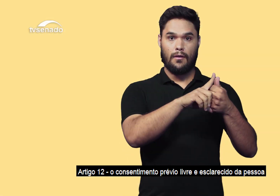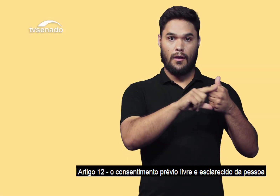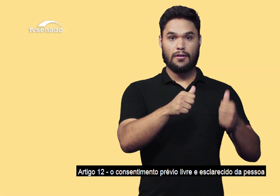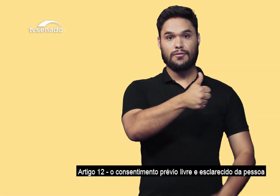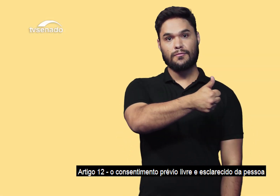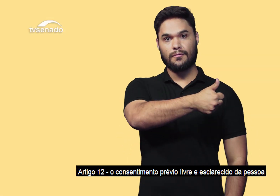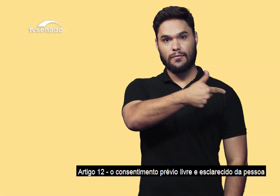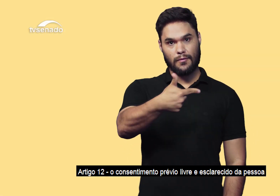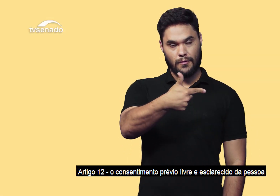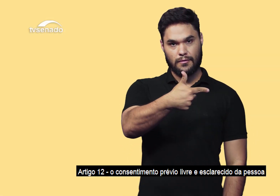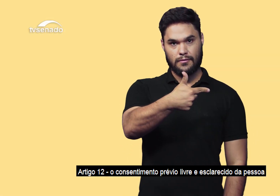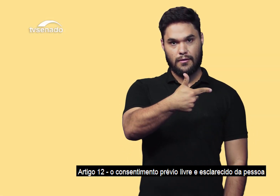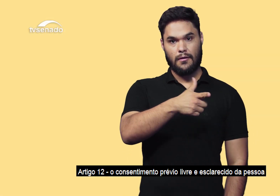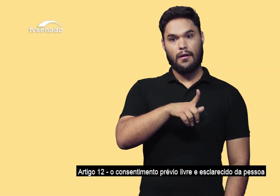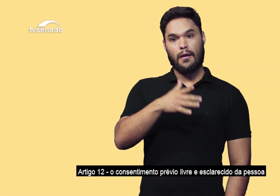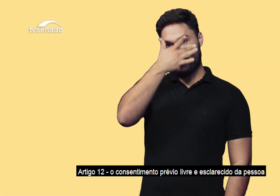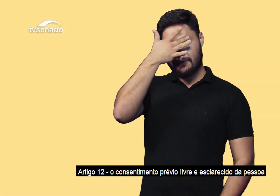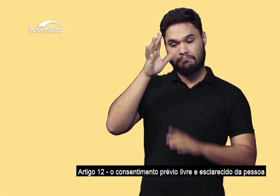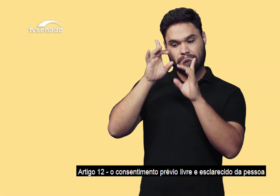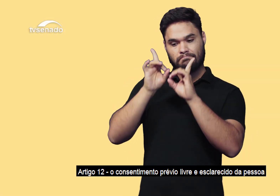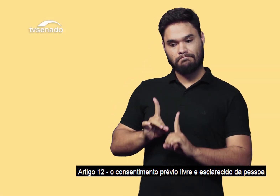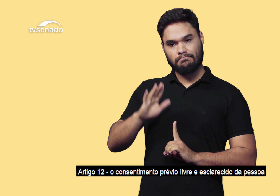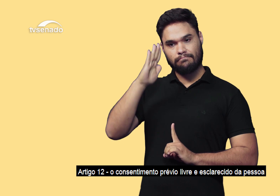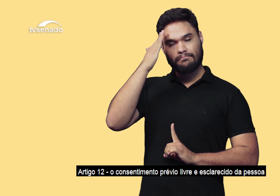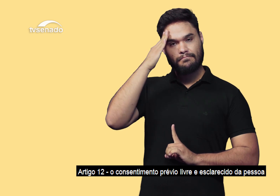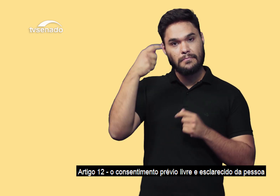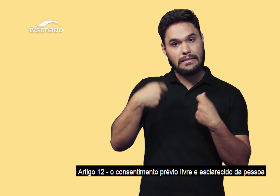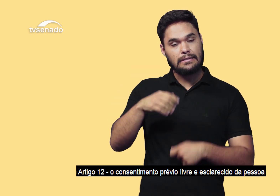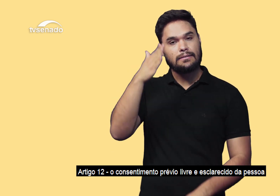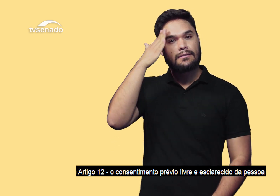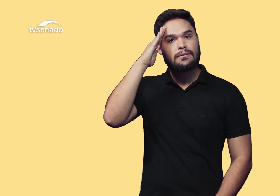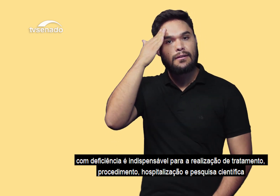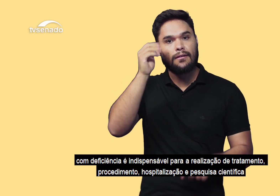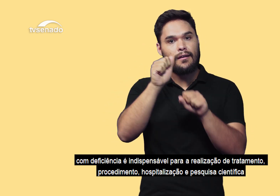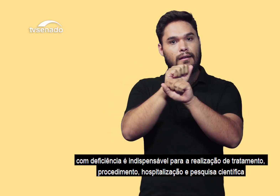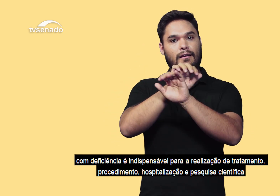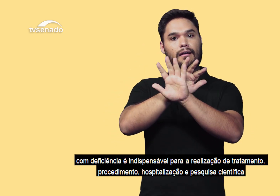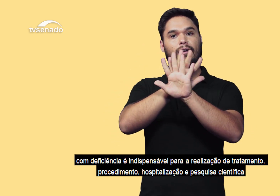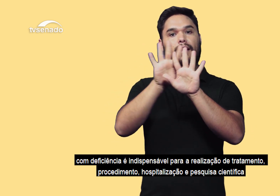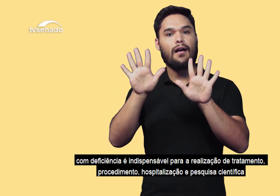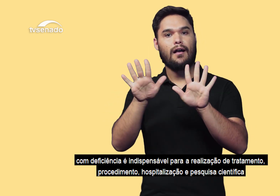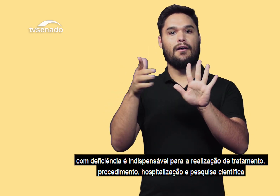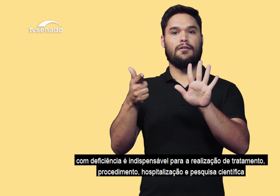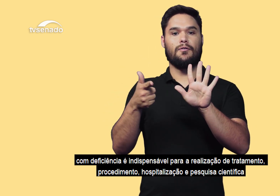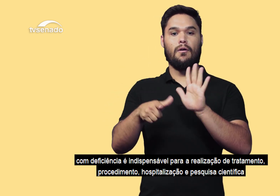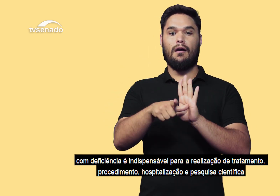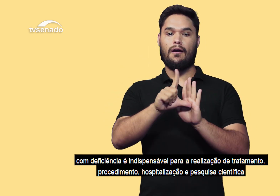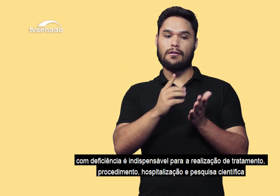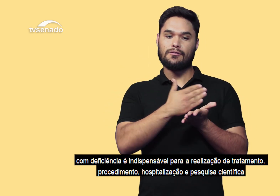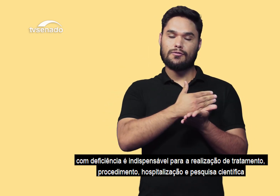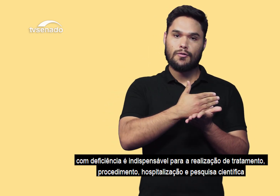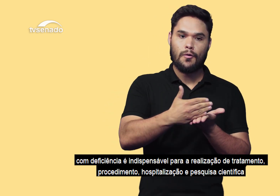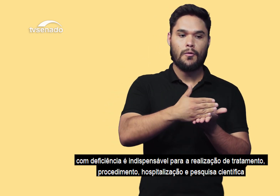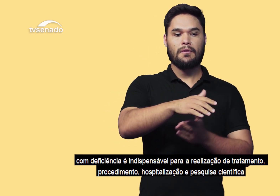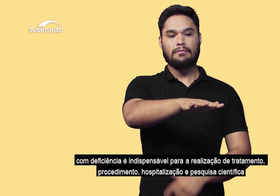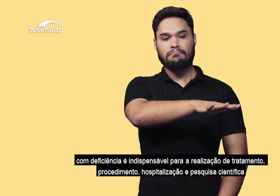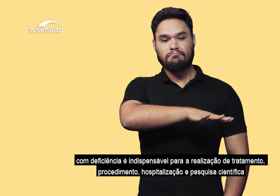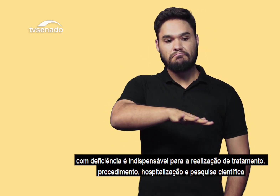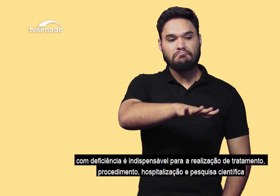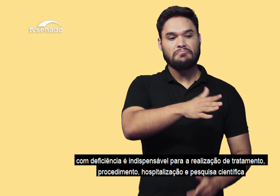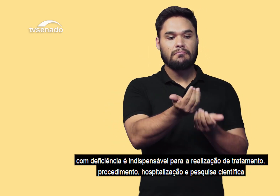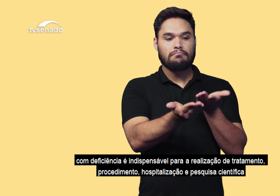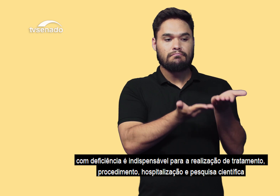12. O consentimento prévio, livre e esclarecido da pessoa com deficiência é indispensável para a